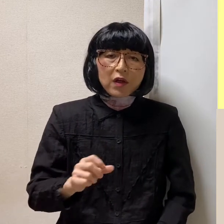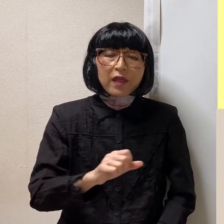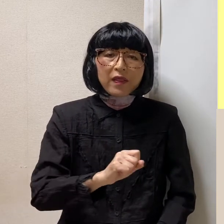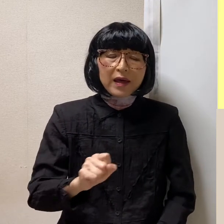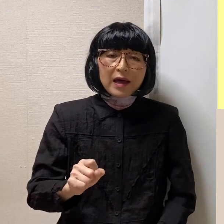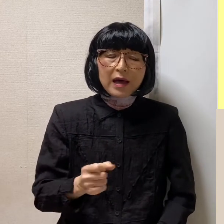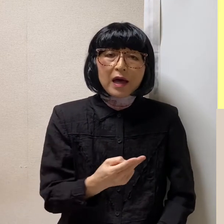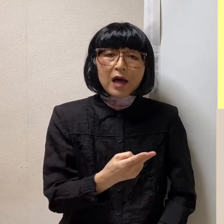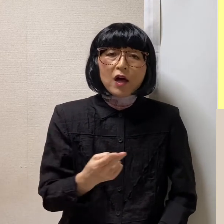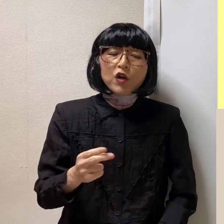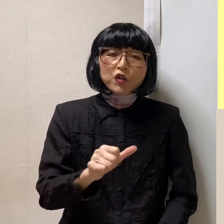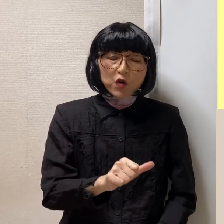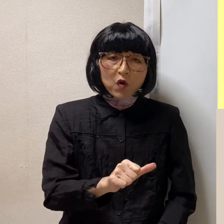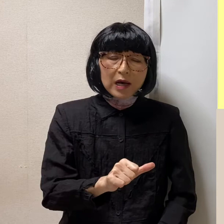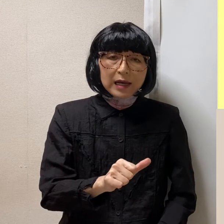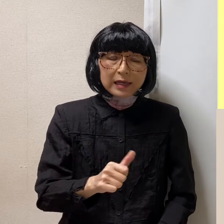She locked the door.